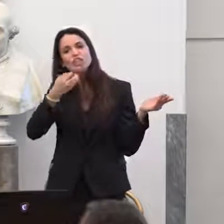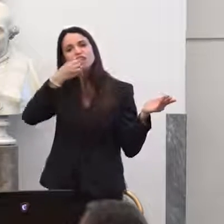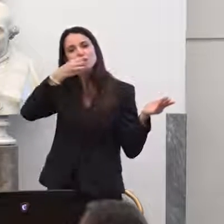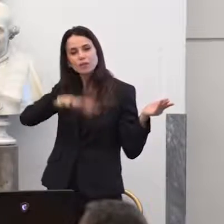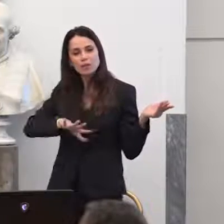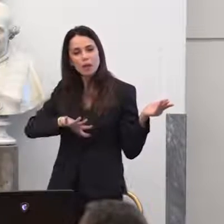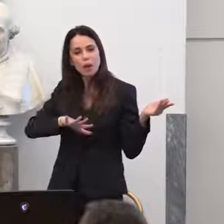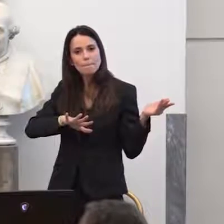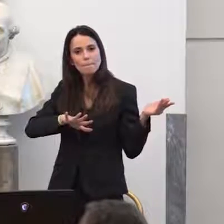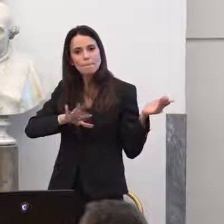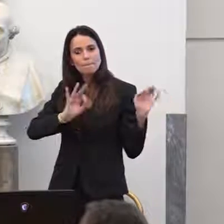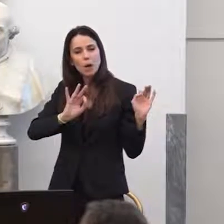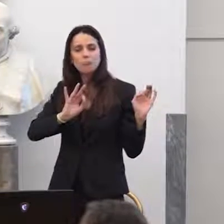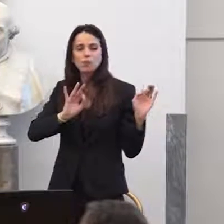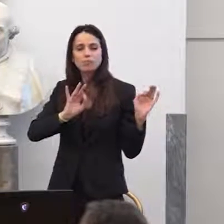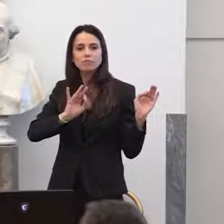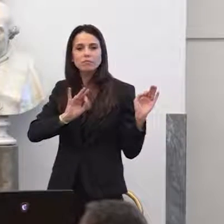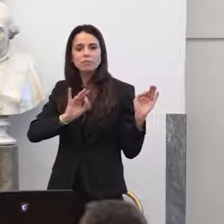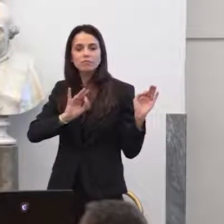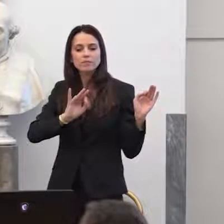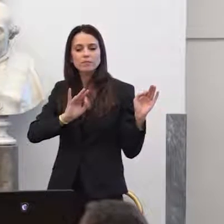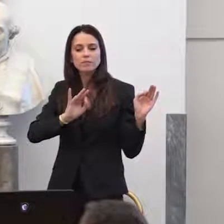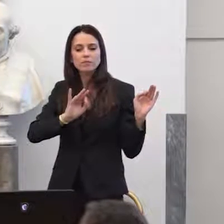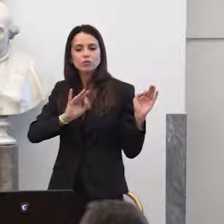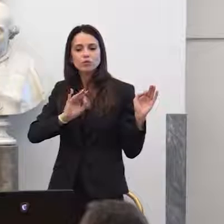se la sfiga mi ha colpito abbondantemente, quello che succede è questo.